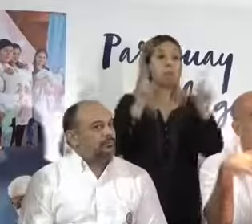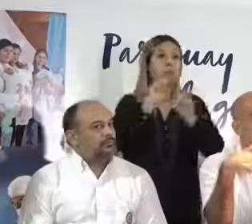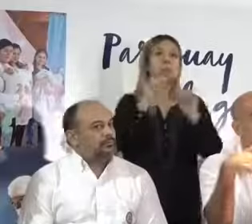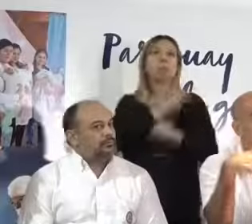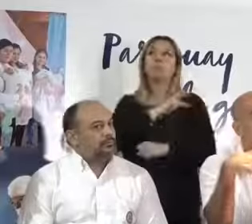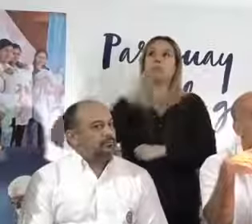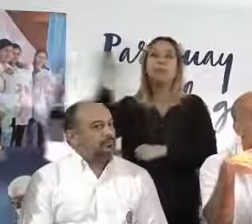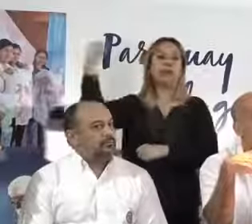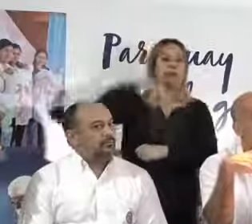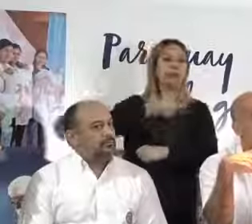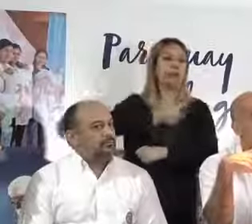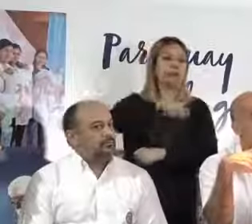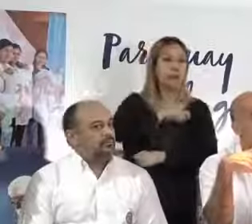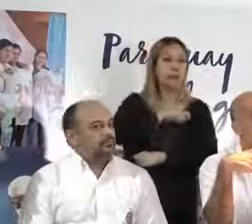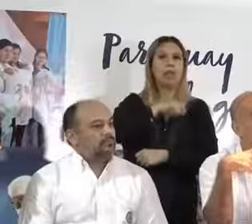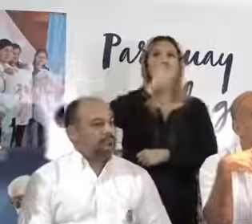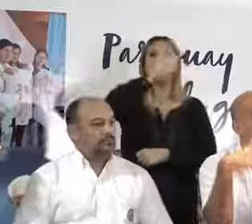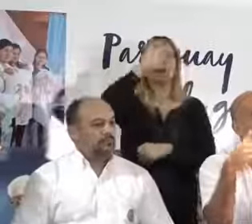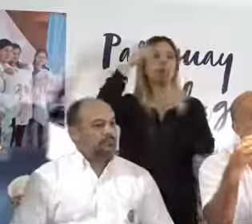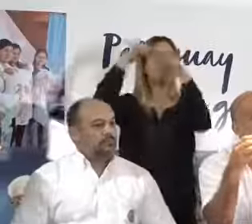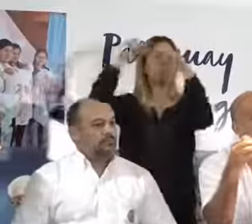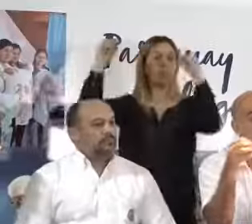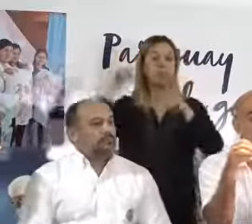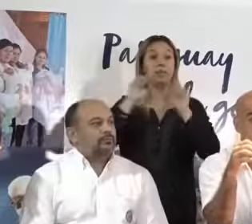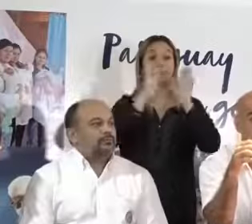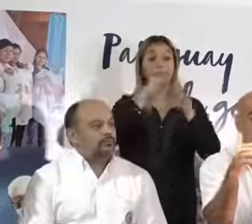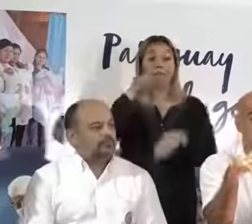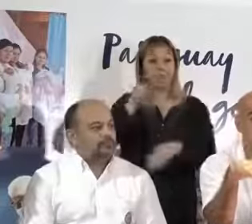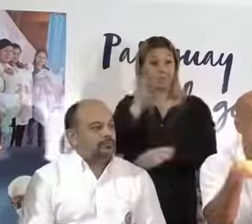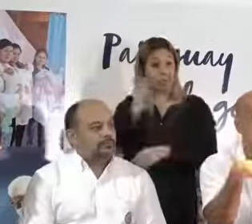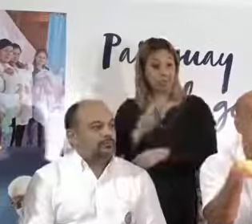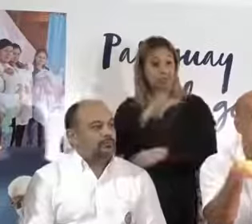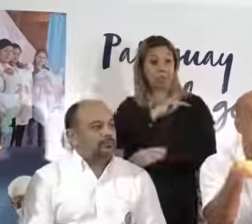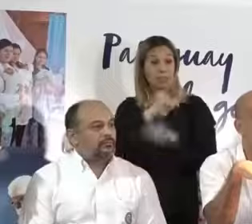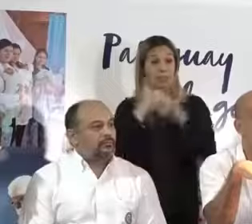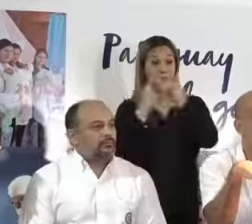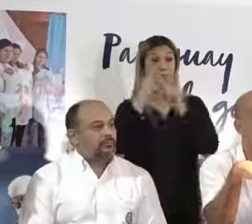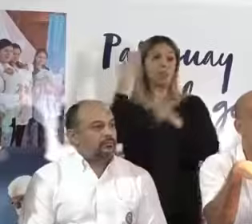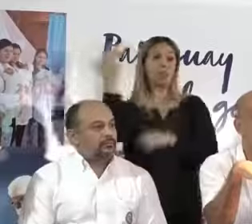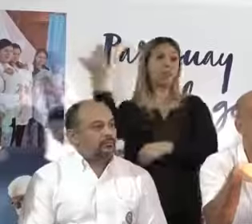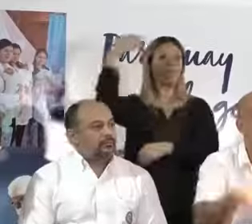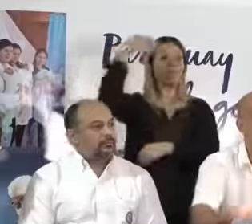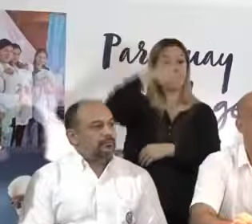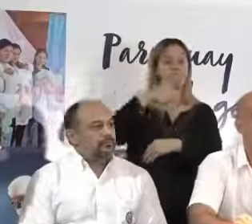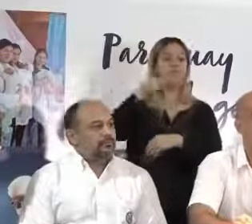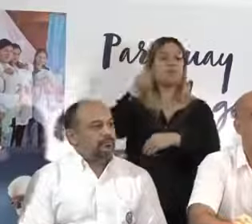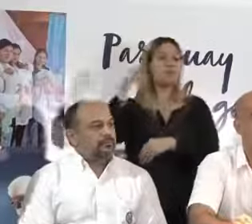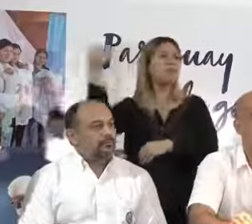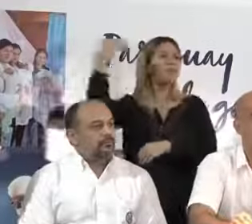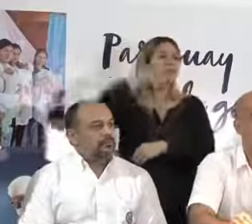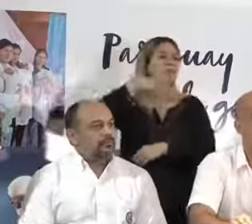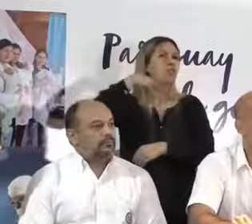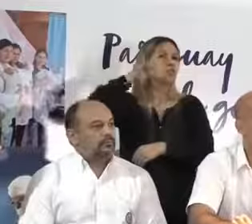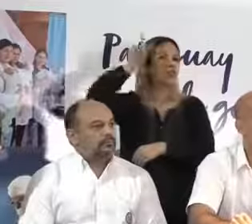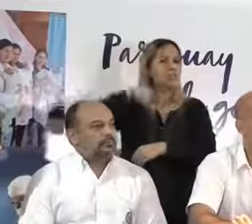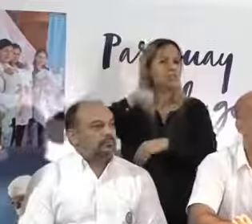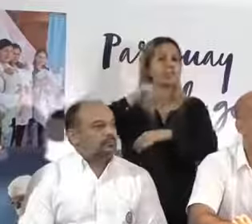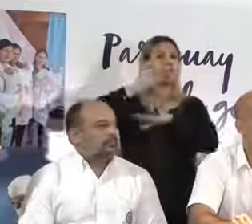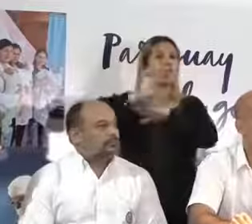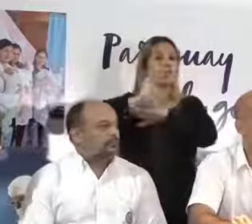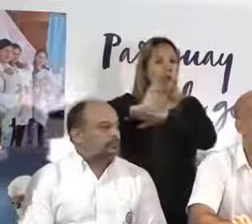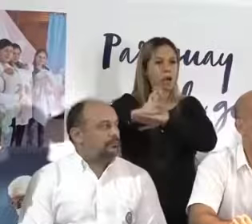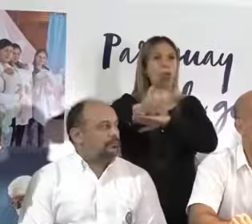Entonces, en el momento que esta persona llegó, justamente les estoy comentando que ha venido del Ecuador, en el momento que llegó no